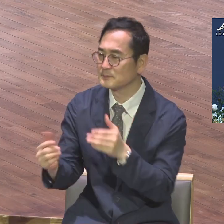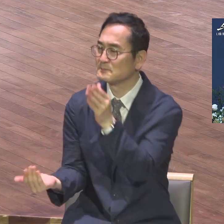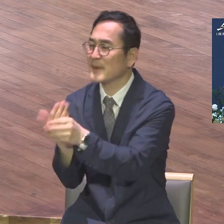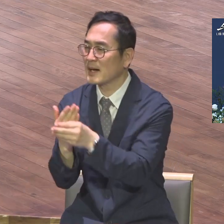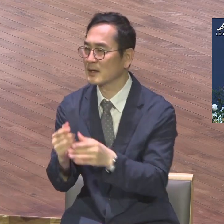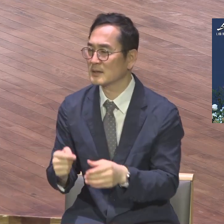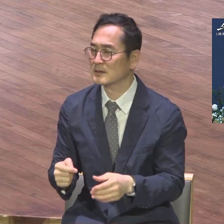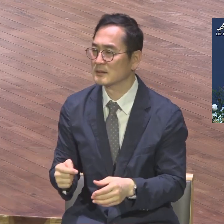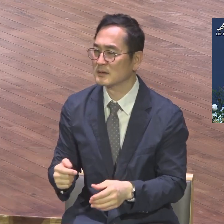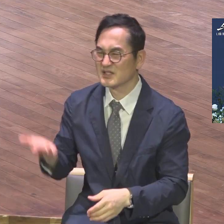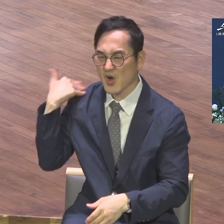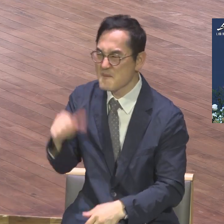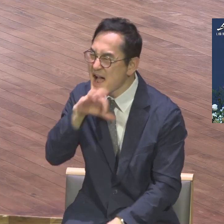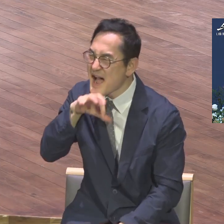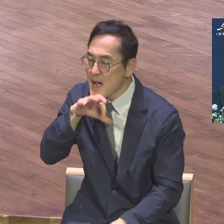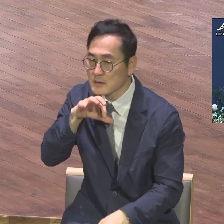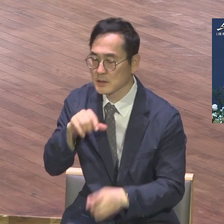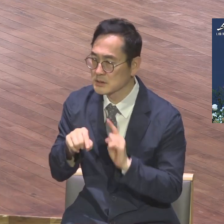달라야지요.